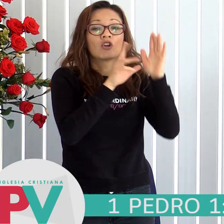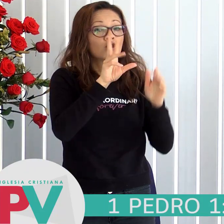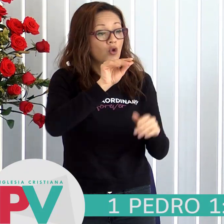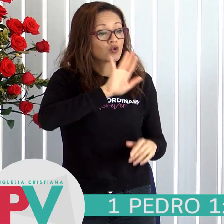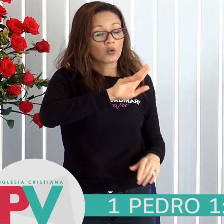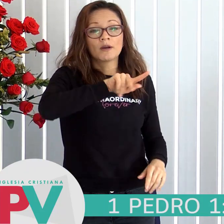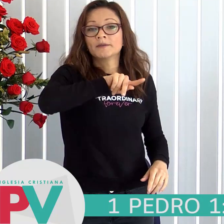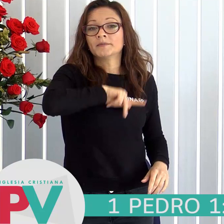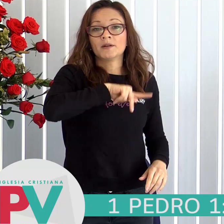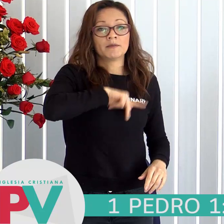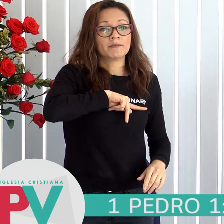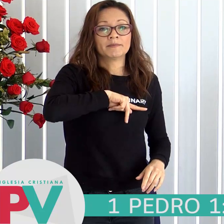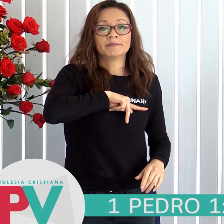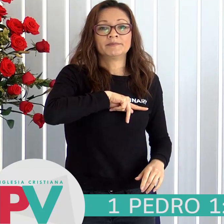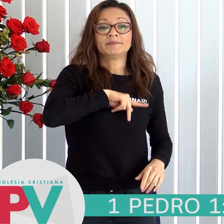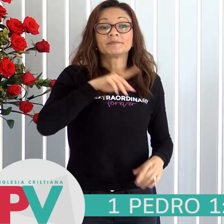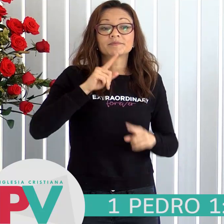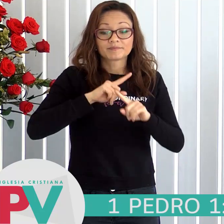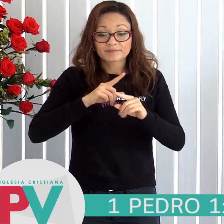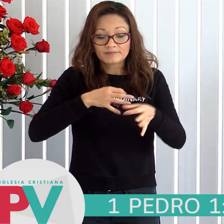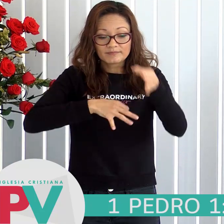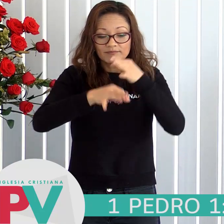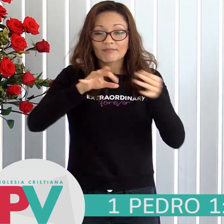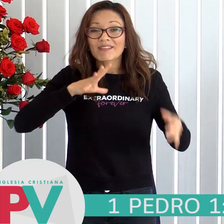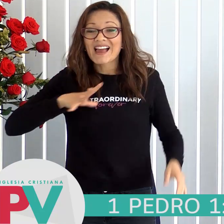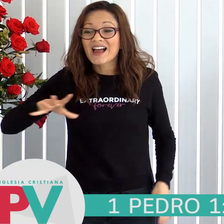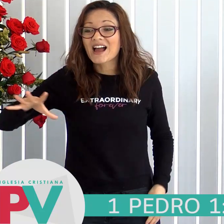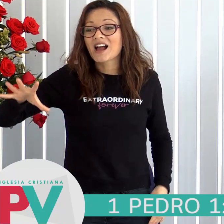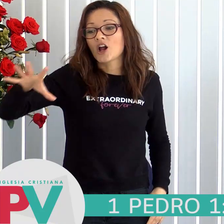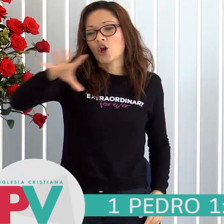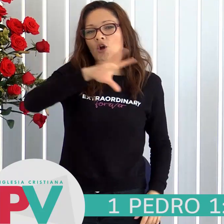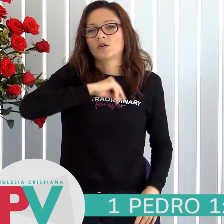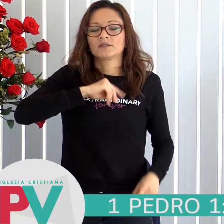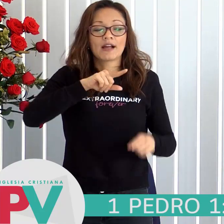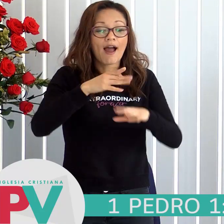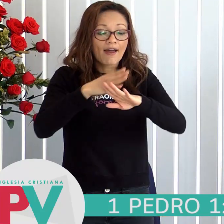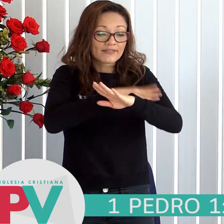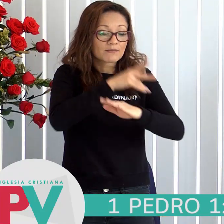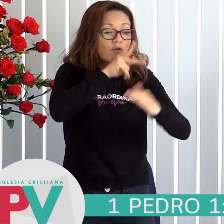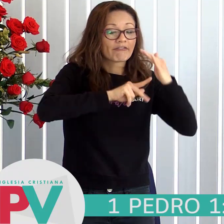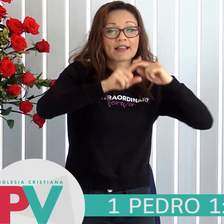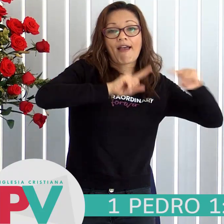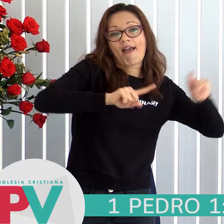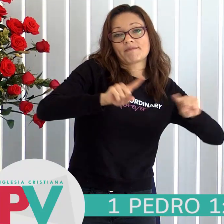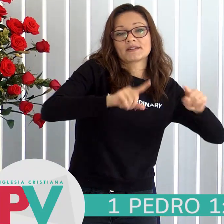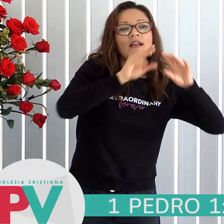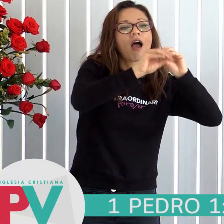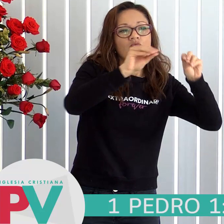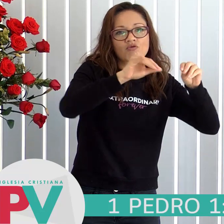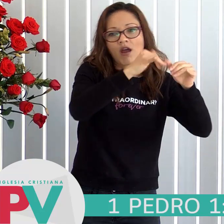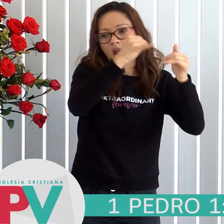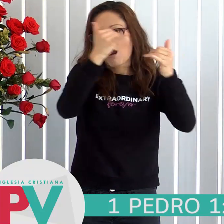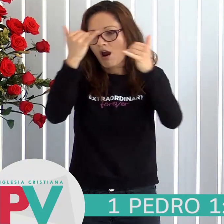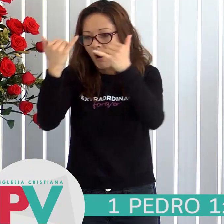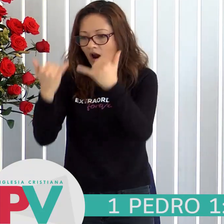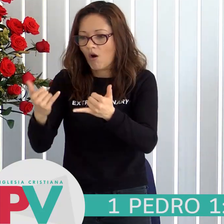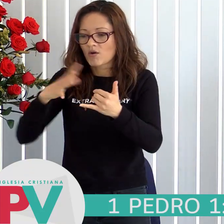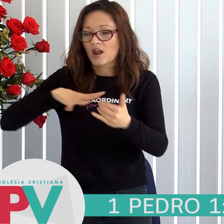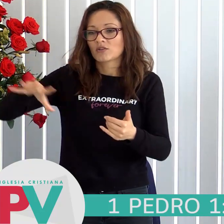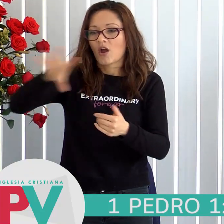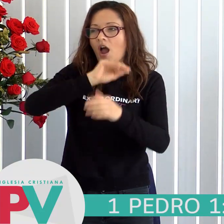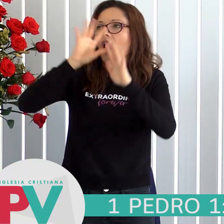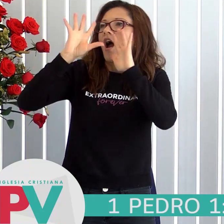sí mismos, sino para nosotros, administraban las cosas que ahora os son anunciadas por los que os